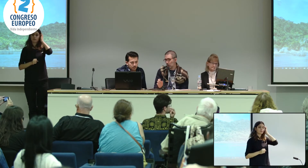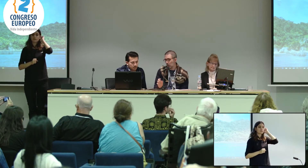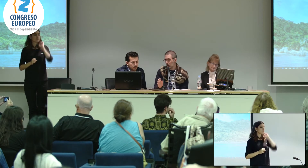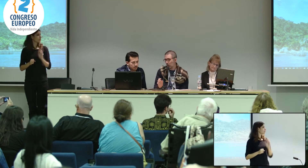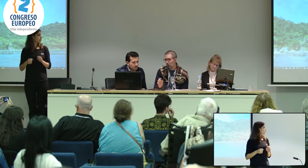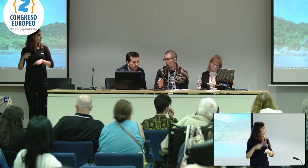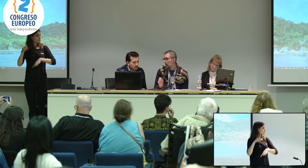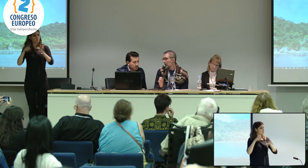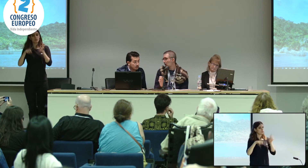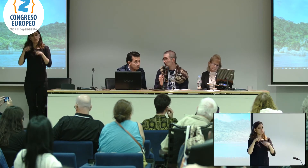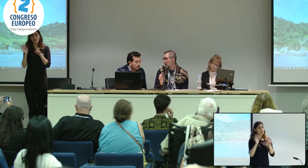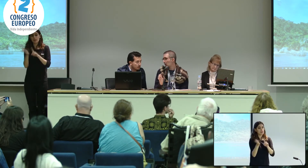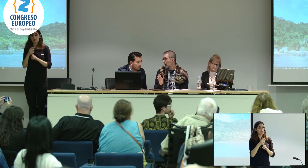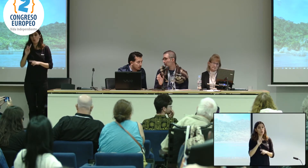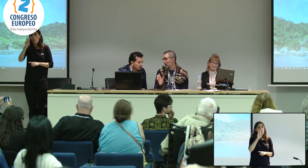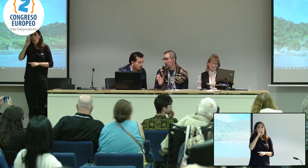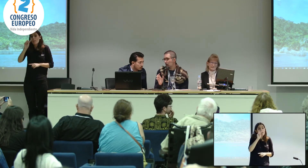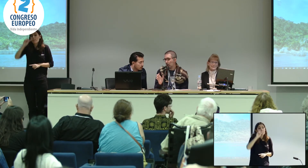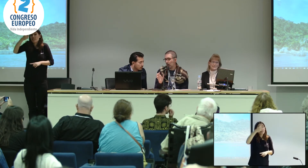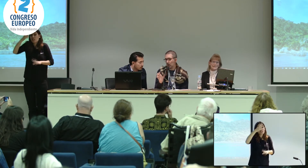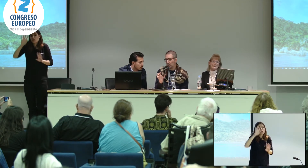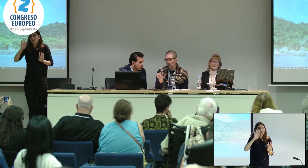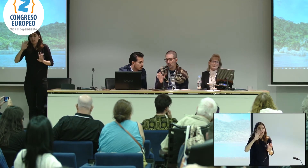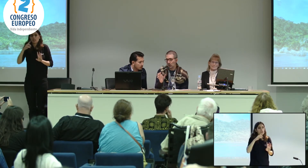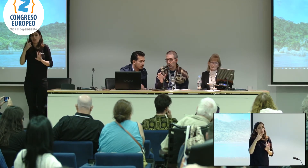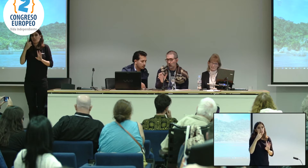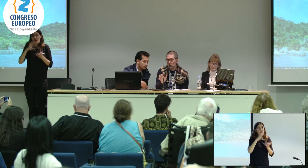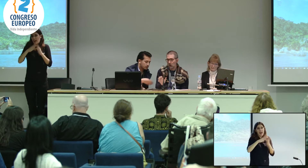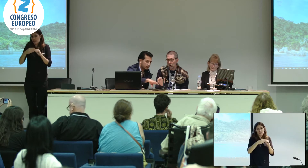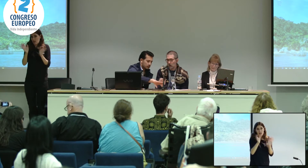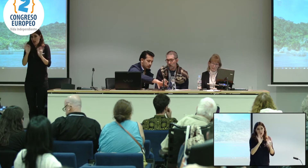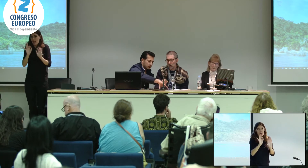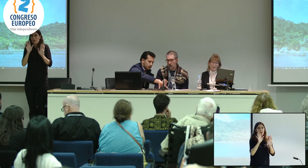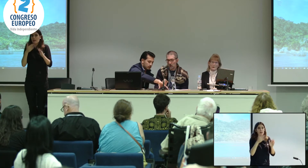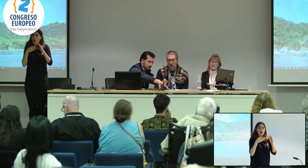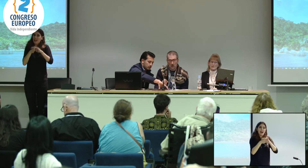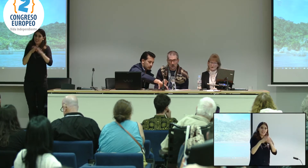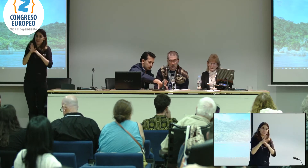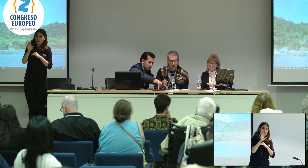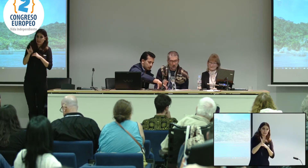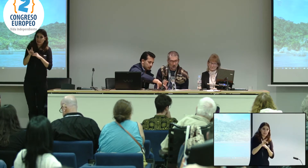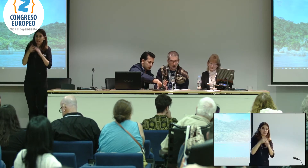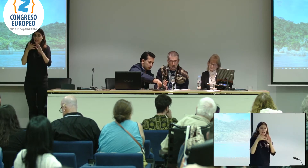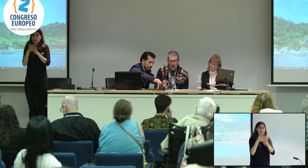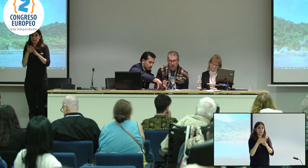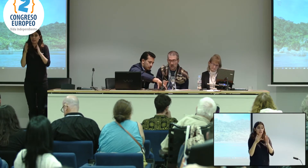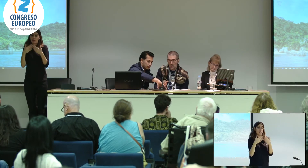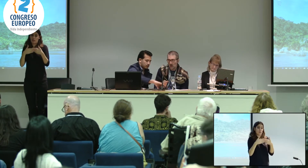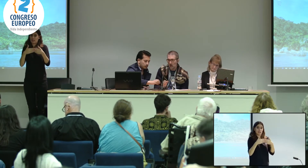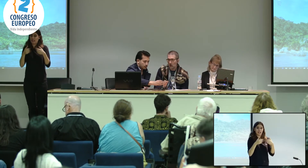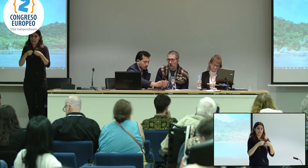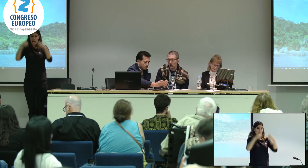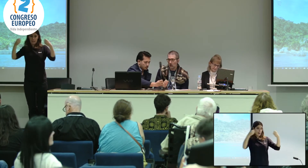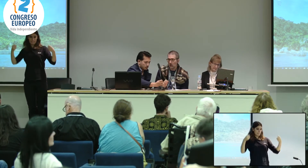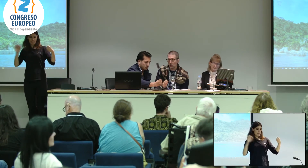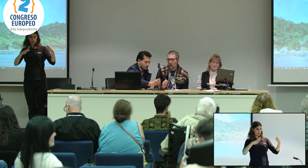en cuando encontrábamos un piso no necesariamente adaptado, pero sí accesible, es decir, puertas amplias,